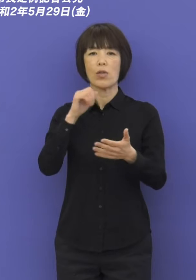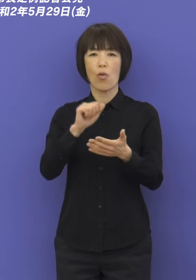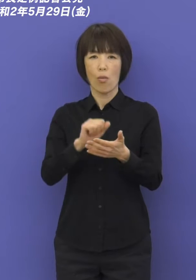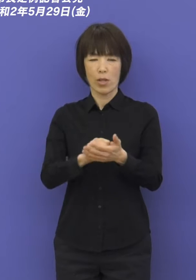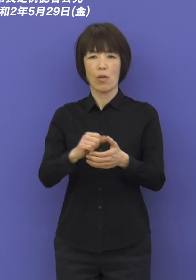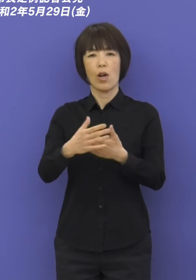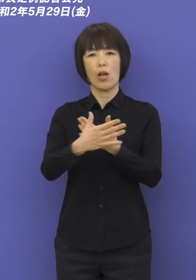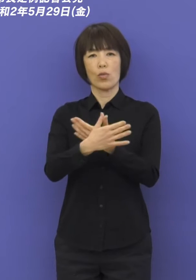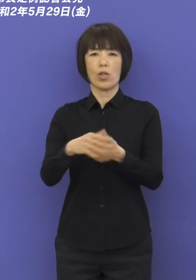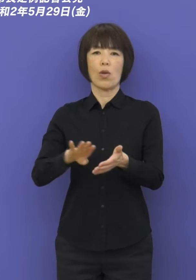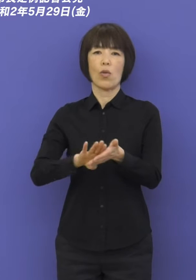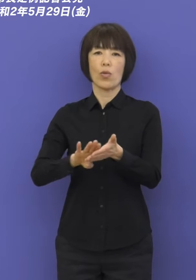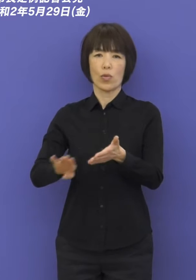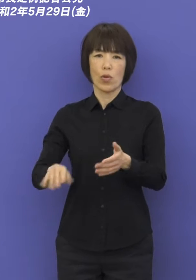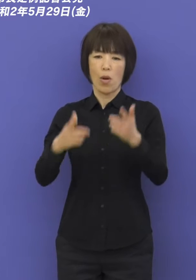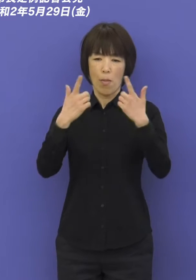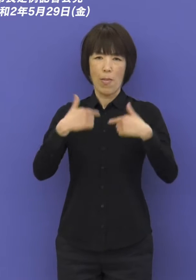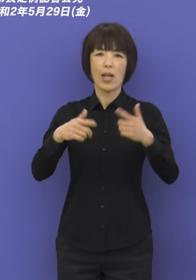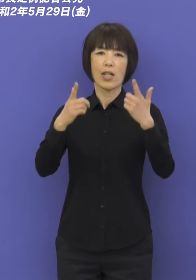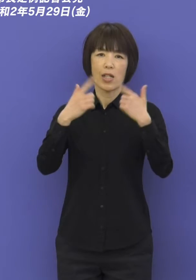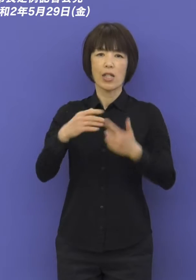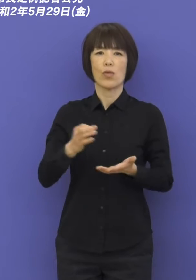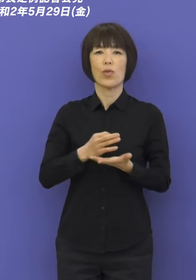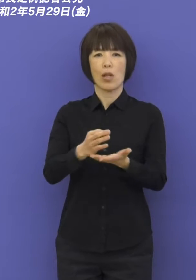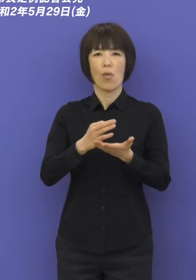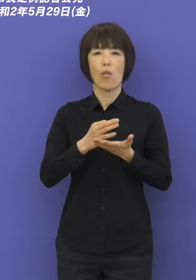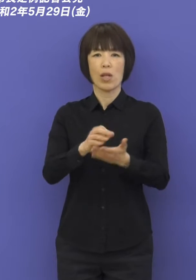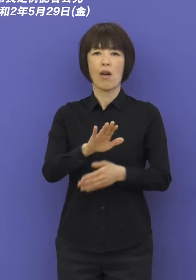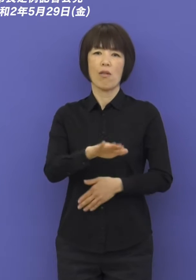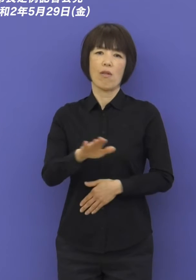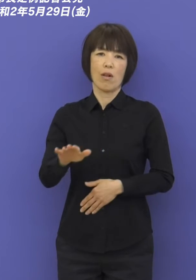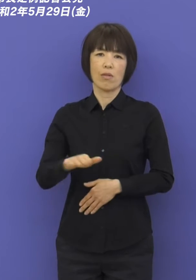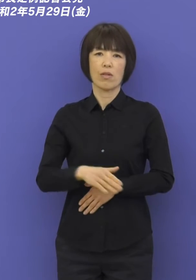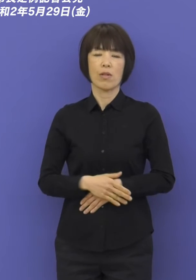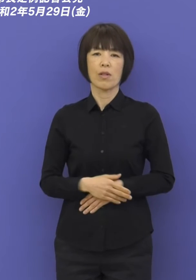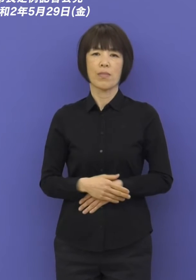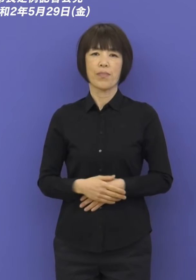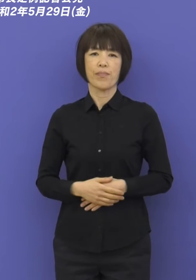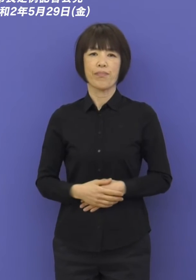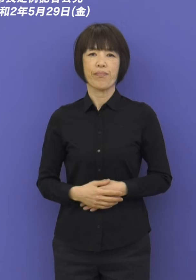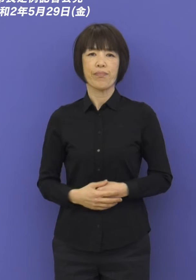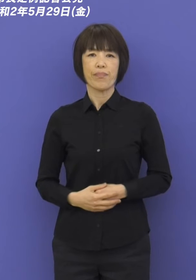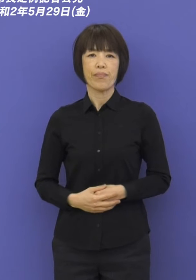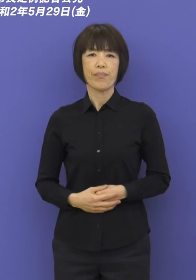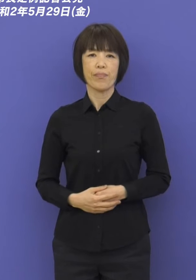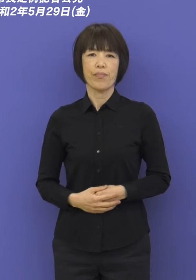祝日を除き、毎日振り込みを行っています。